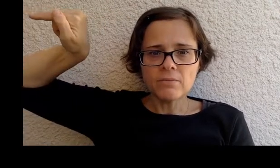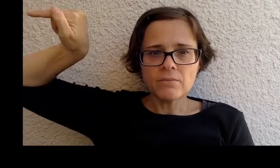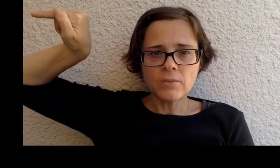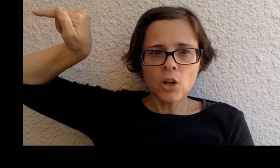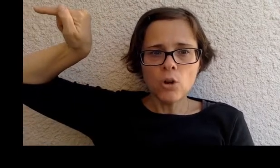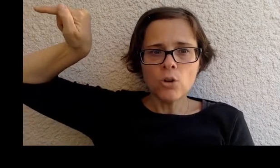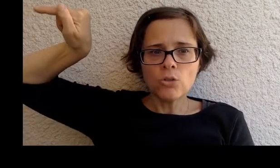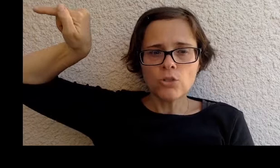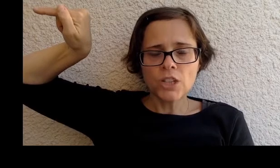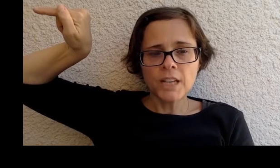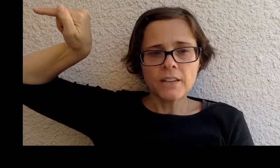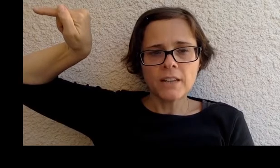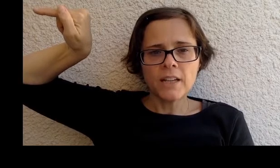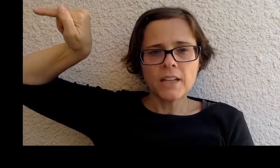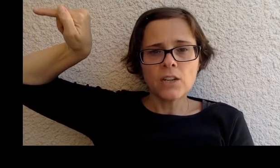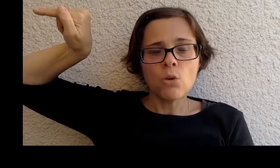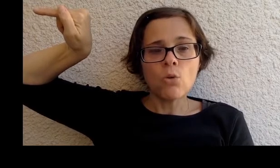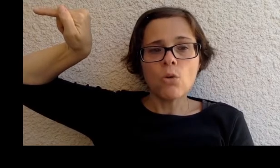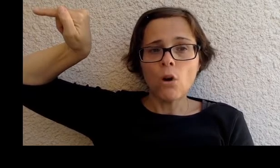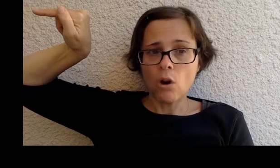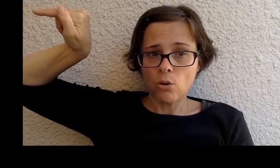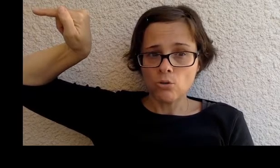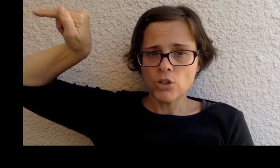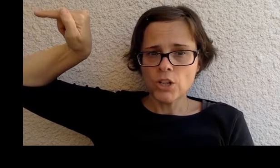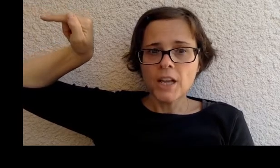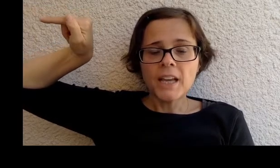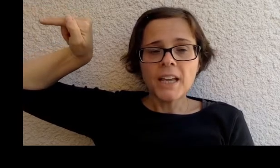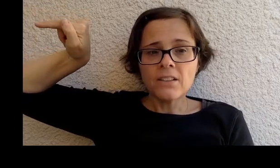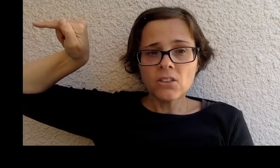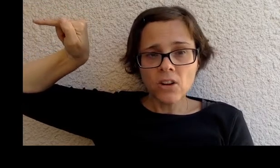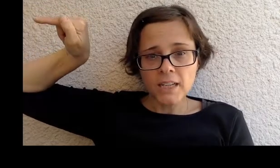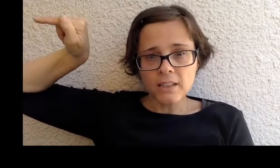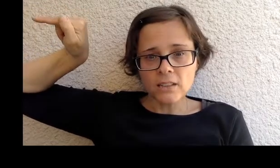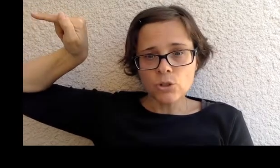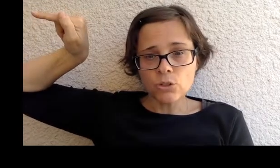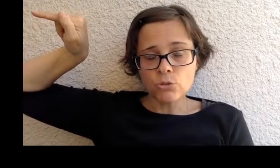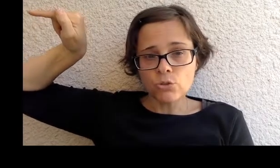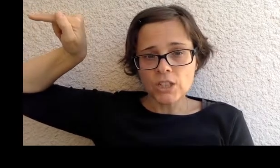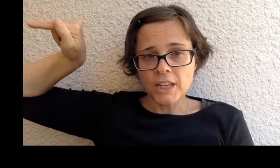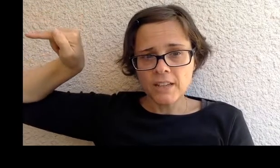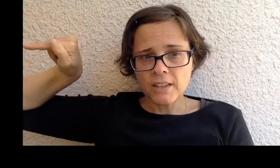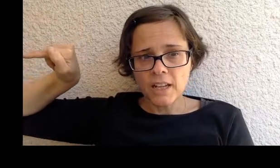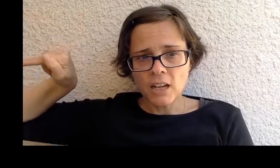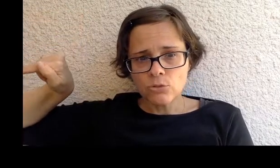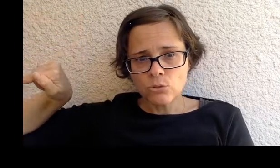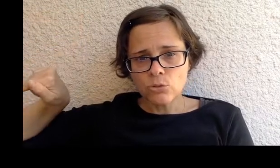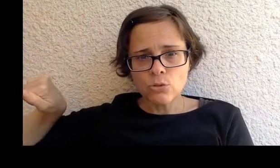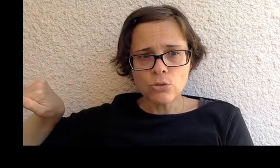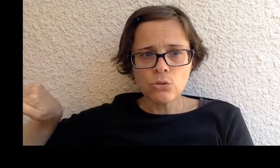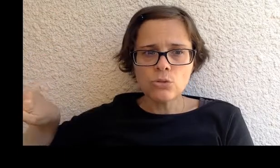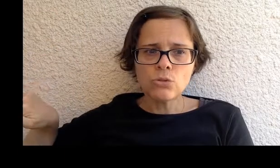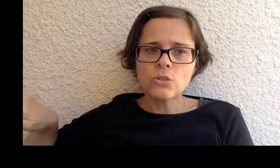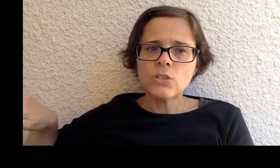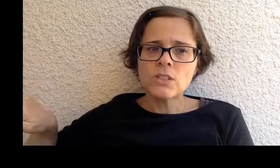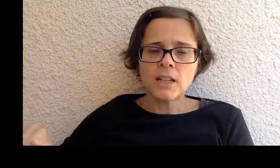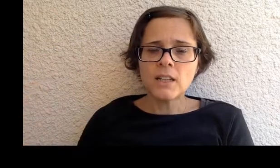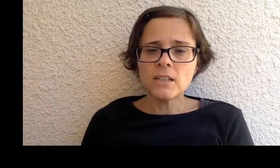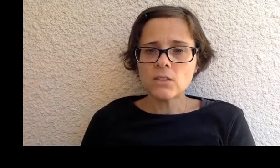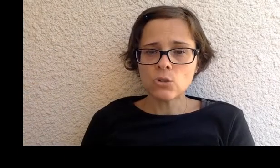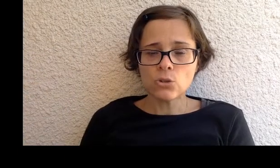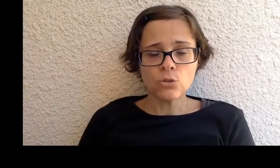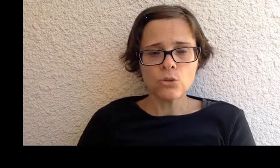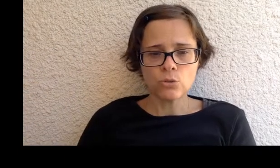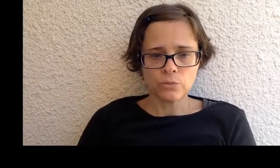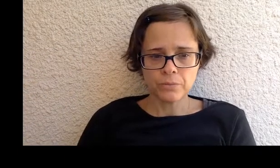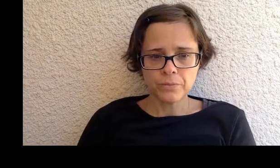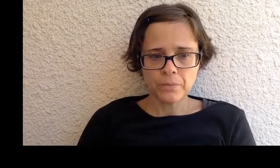ici, le nom générique, il est écrit en haut en rouge, et dans la catégorie du nom générique, il y a toute cette